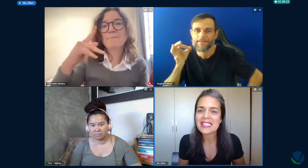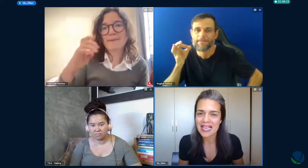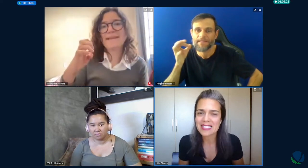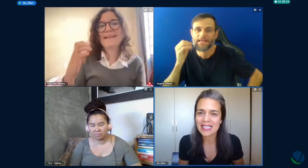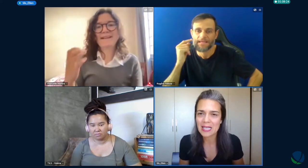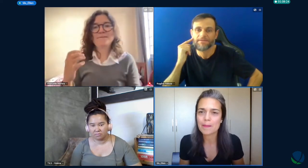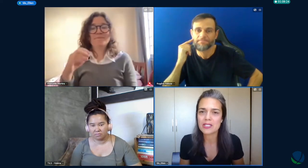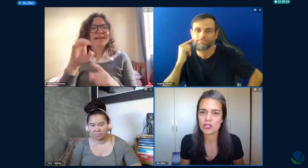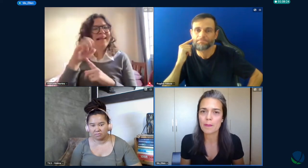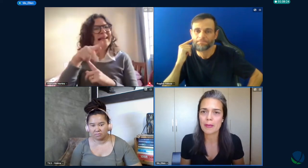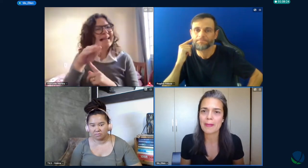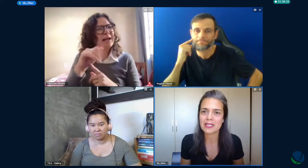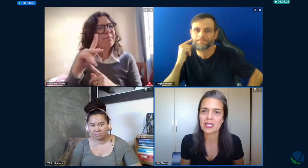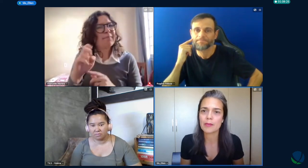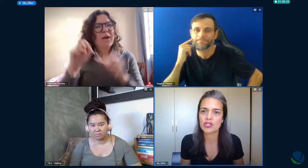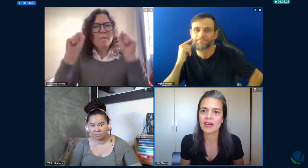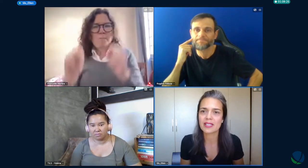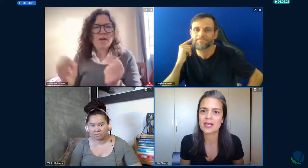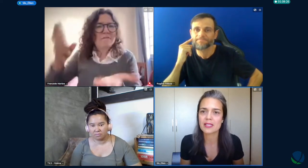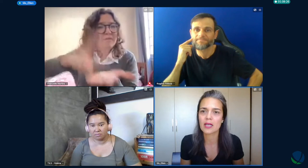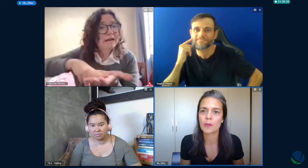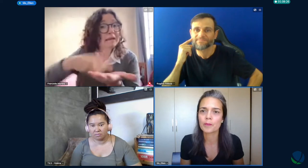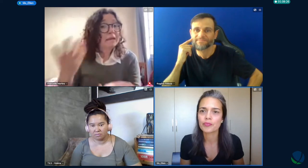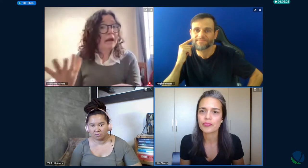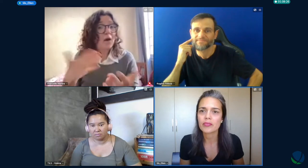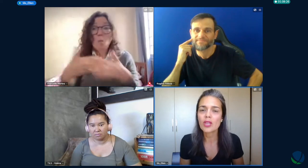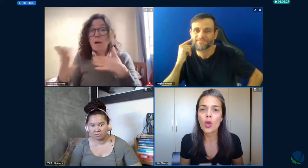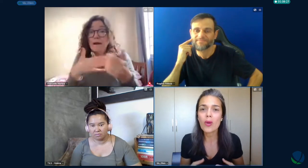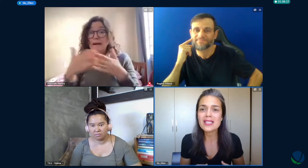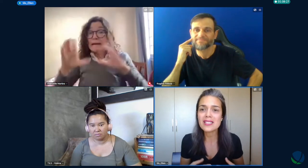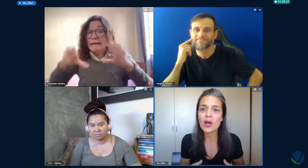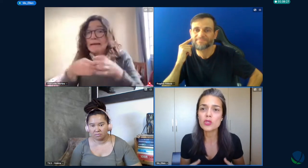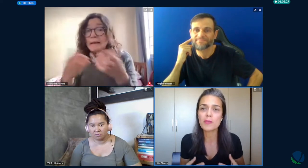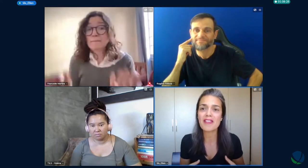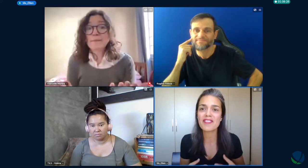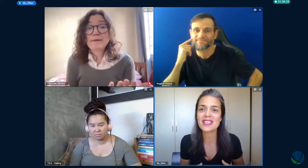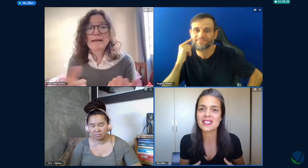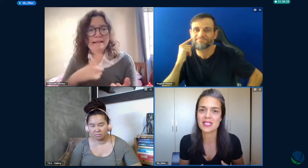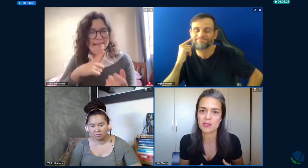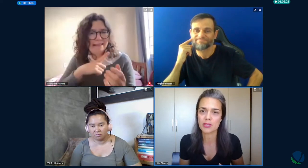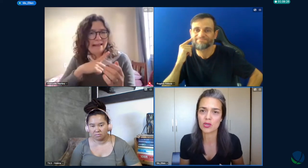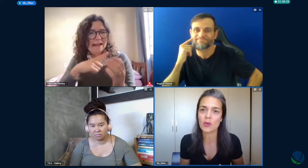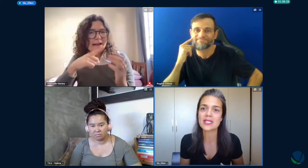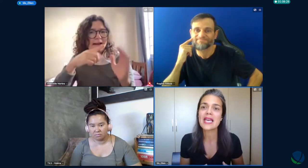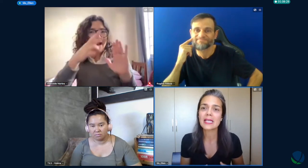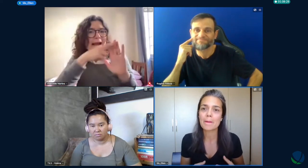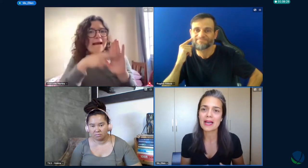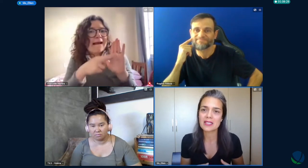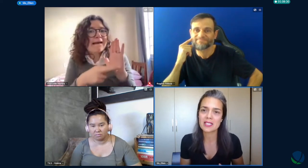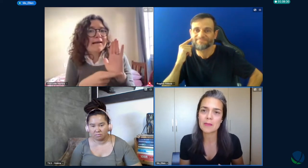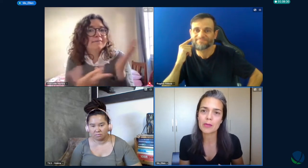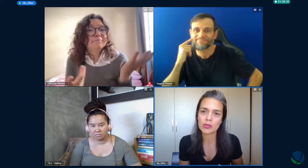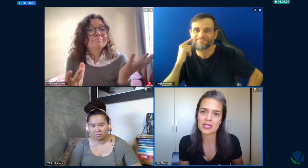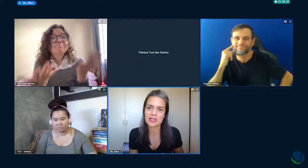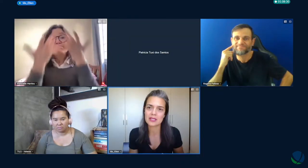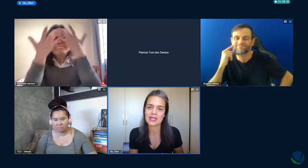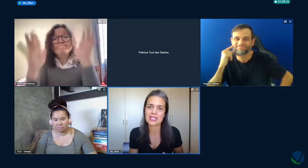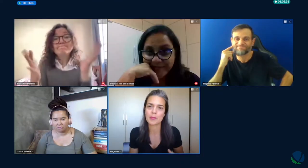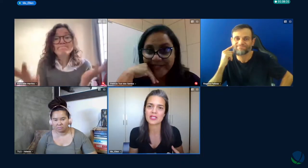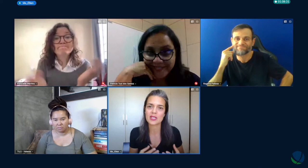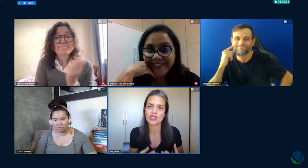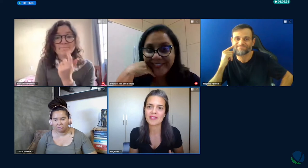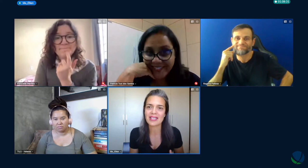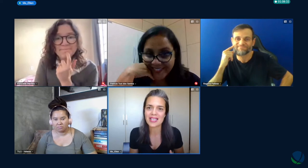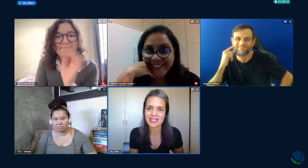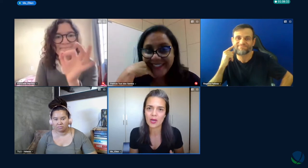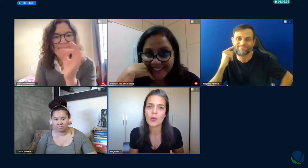relação às equipes que participam de validação, quais são os perfis dessas pessoas que participam